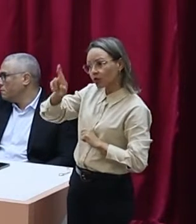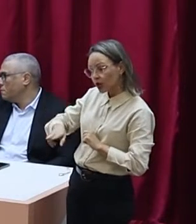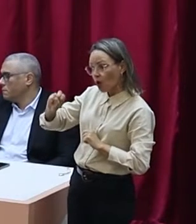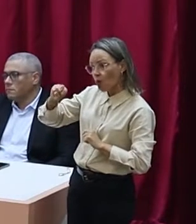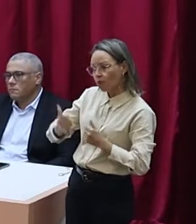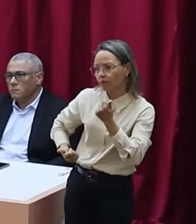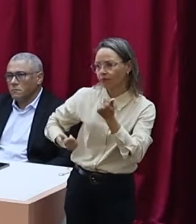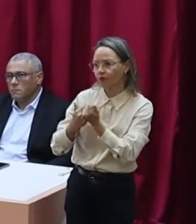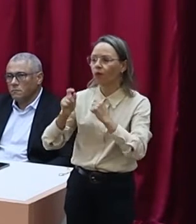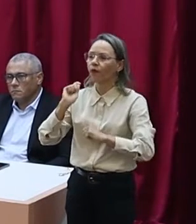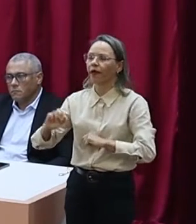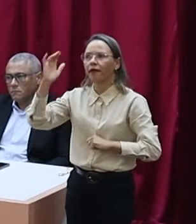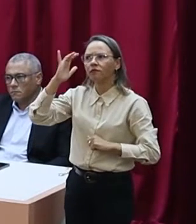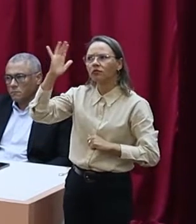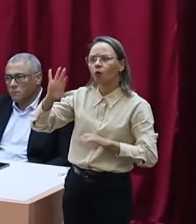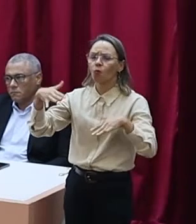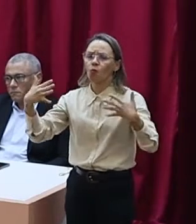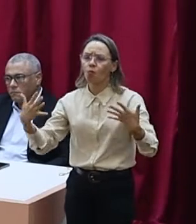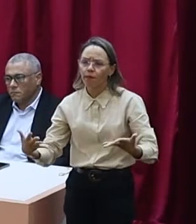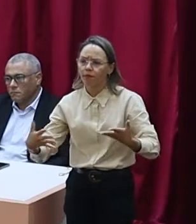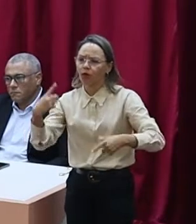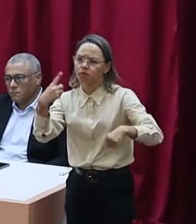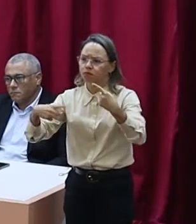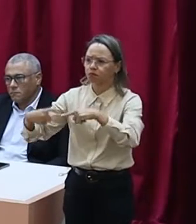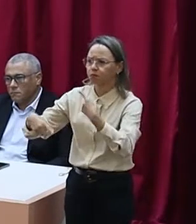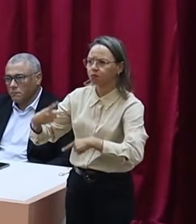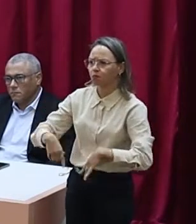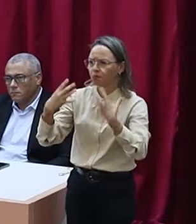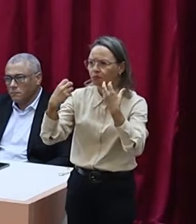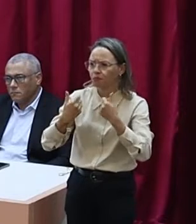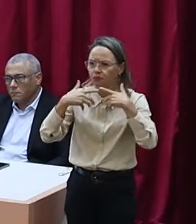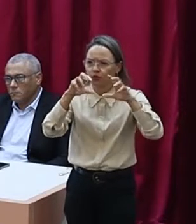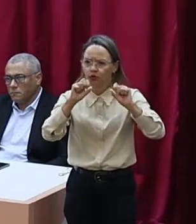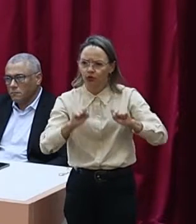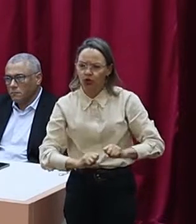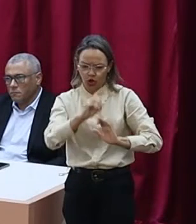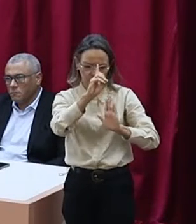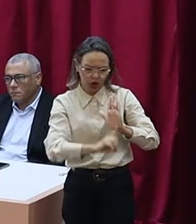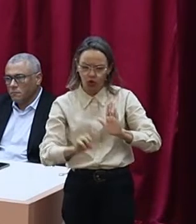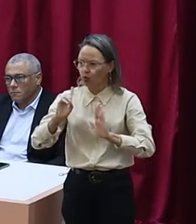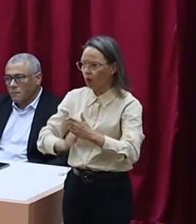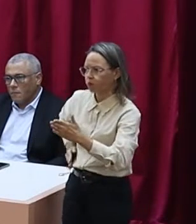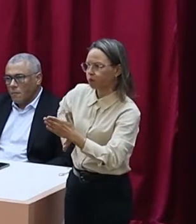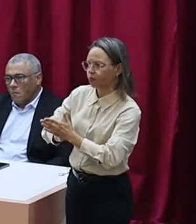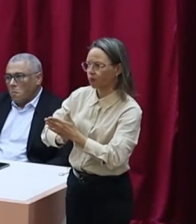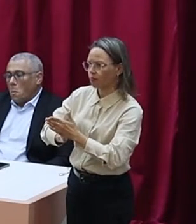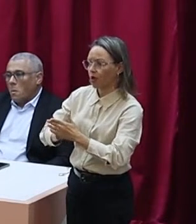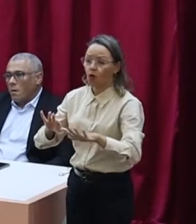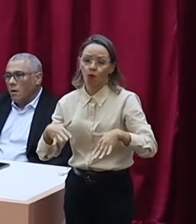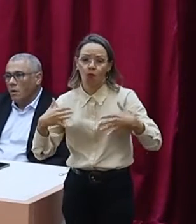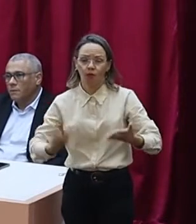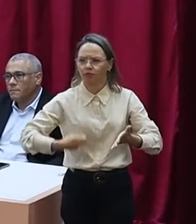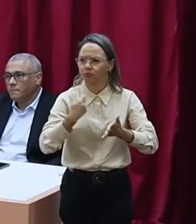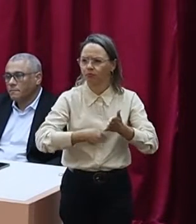reforcem algumas reflexões são: quais políticas reconhecem a diversidade linguística como direito e não como obstáculo? Quais